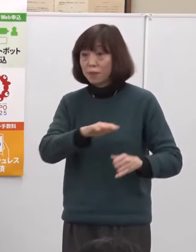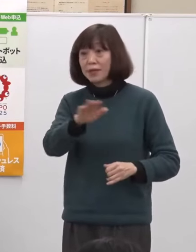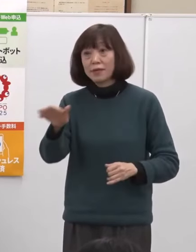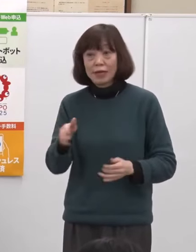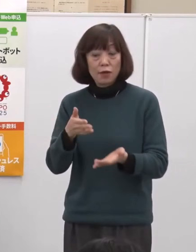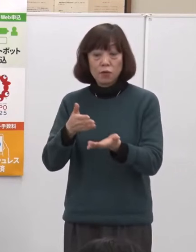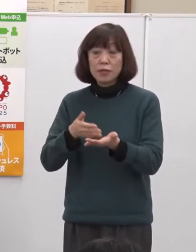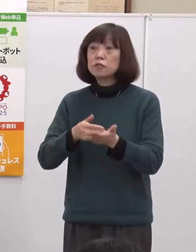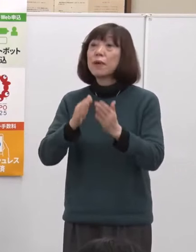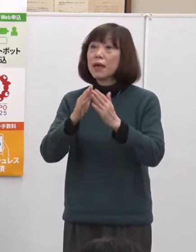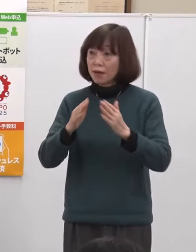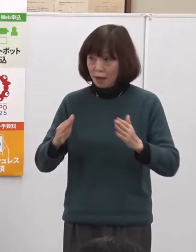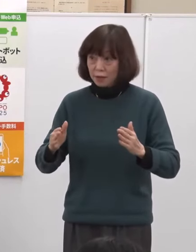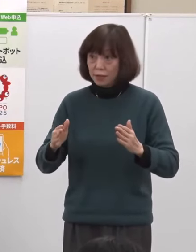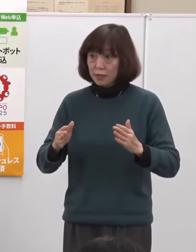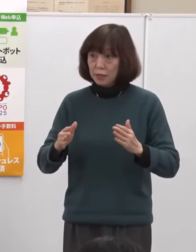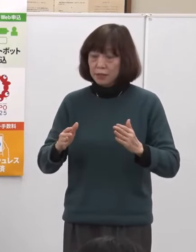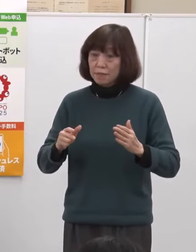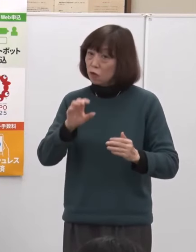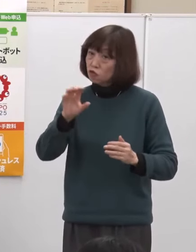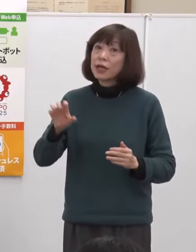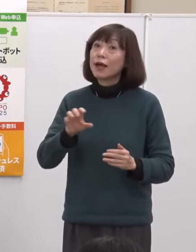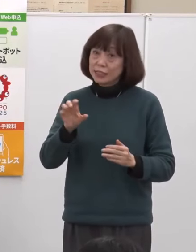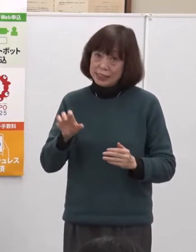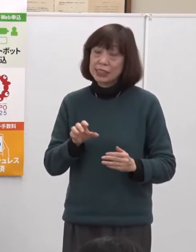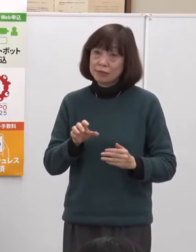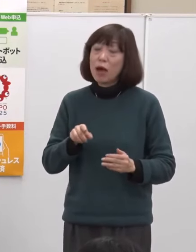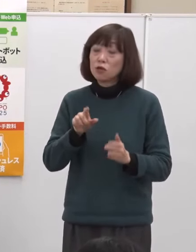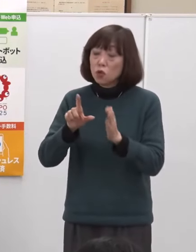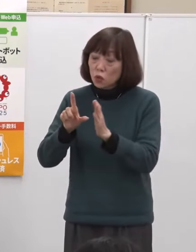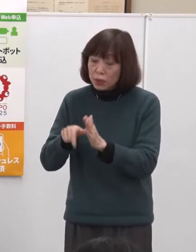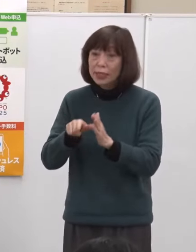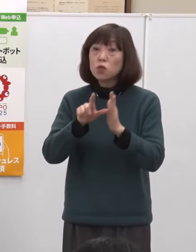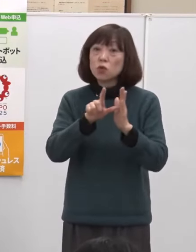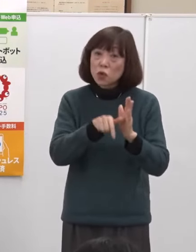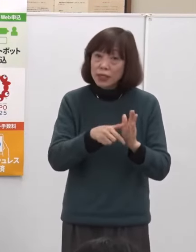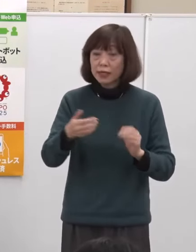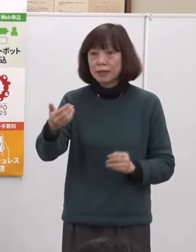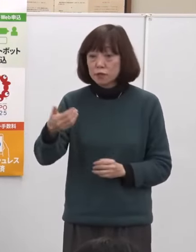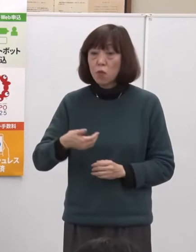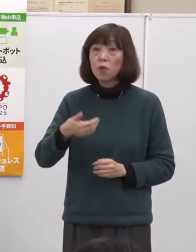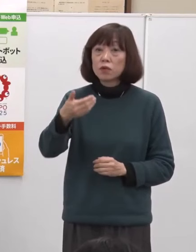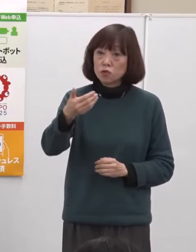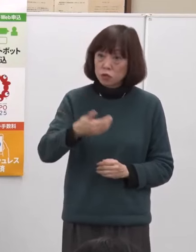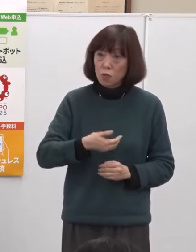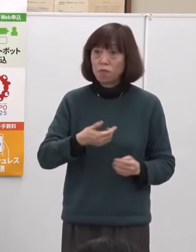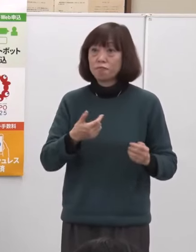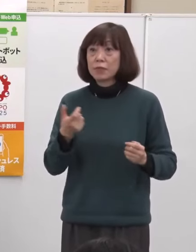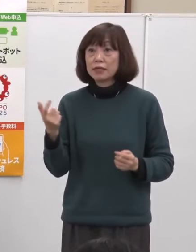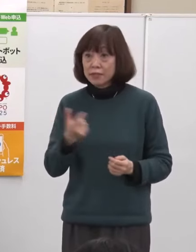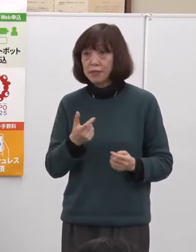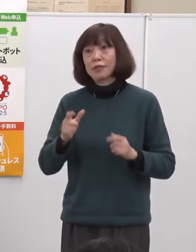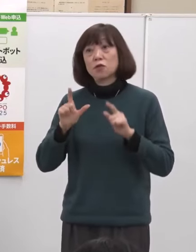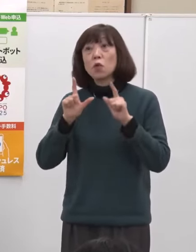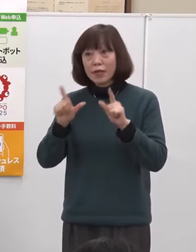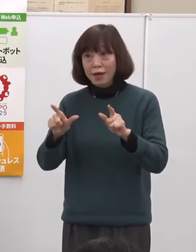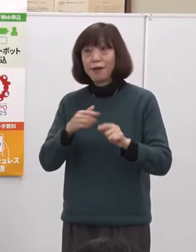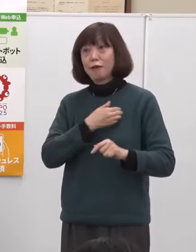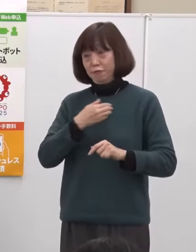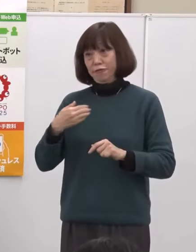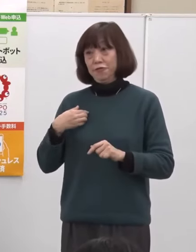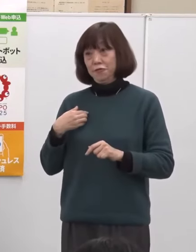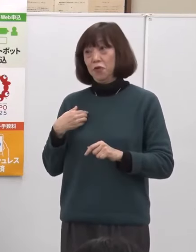で再三というか、まあ、都度ご質問をいただいてますので、それはきっちりお答えできるようにしていきます。は